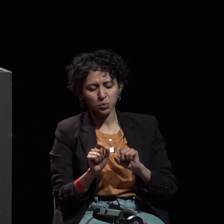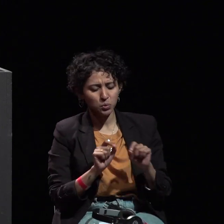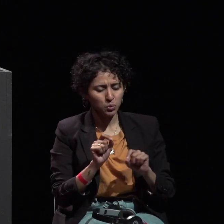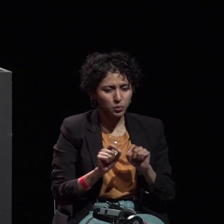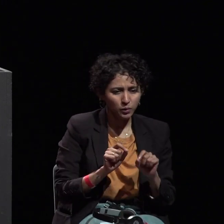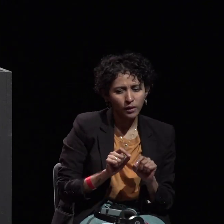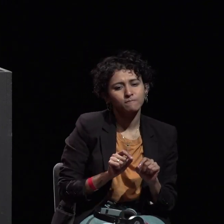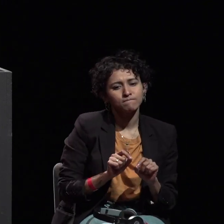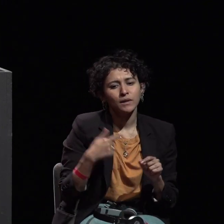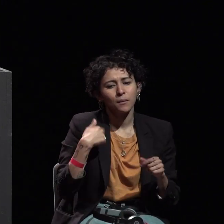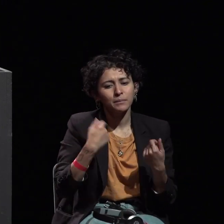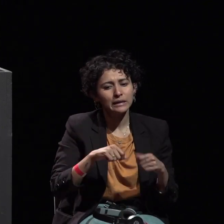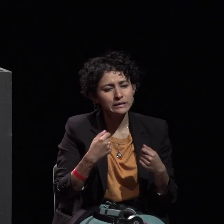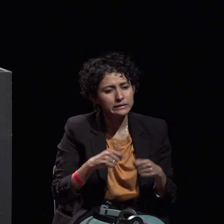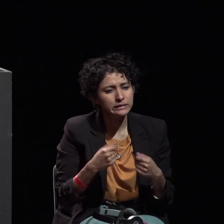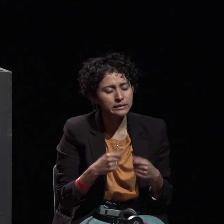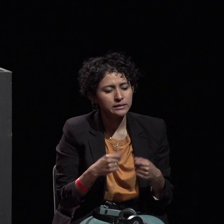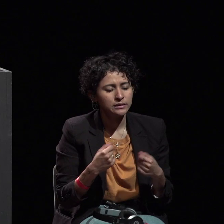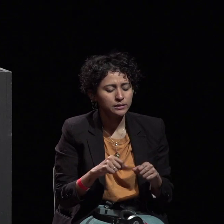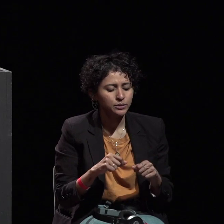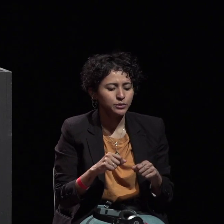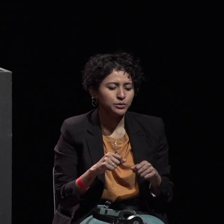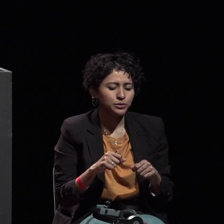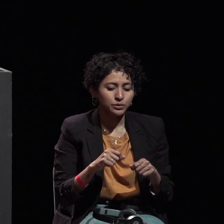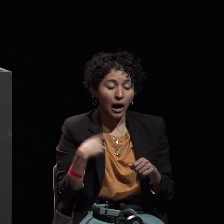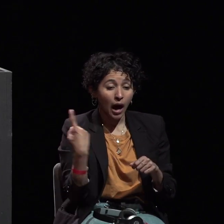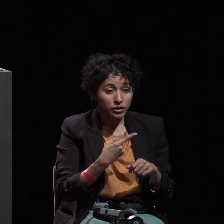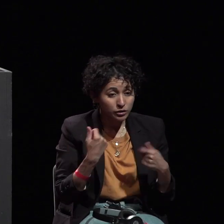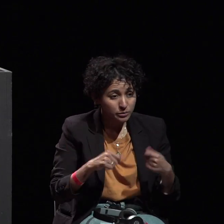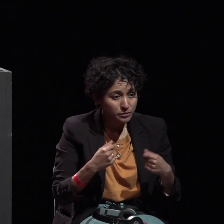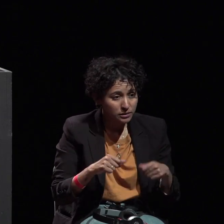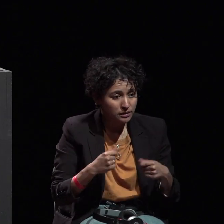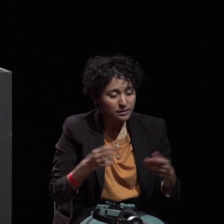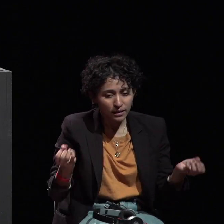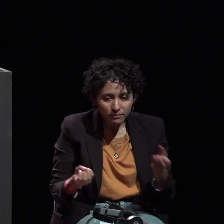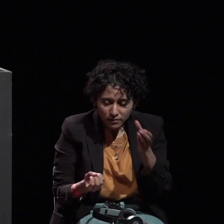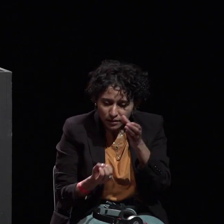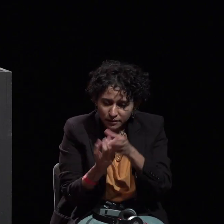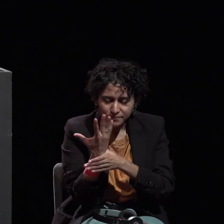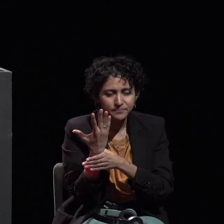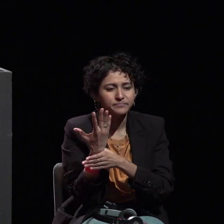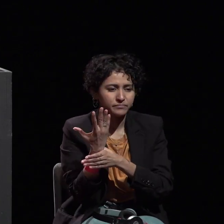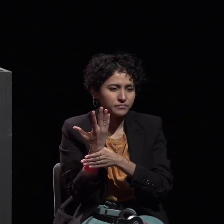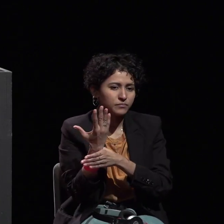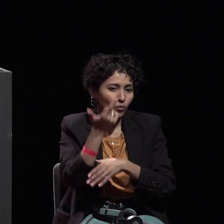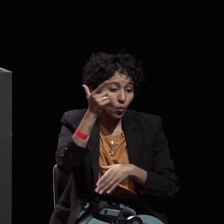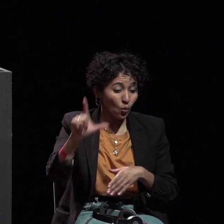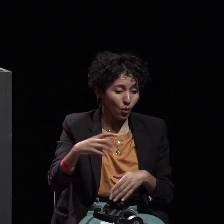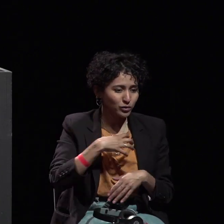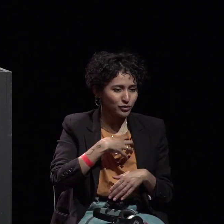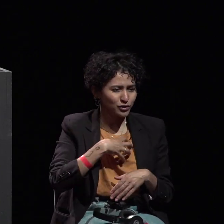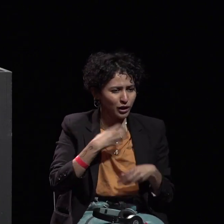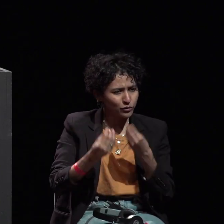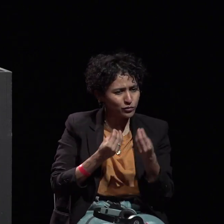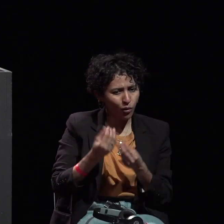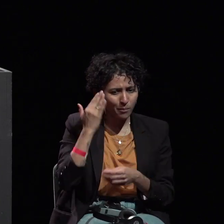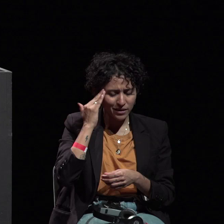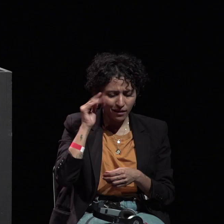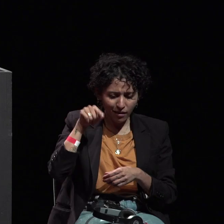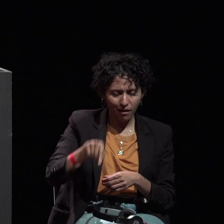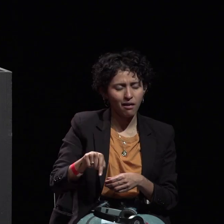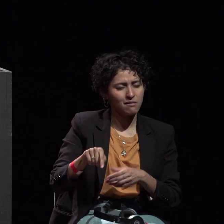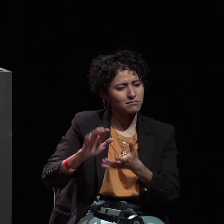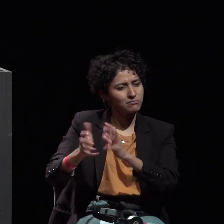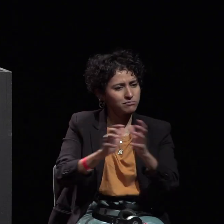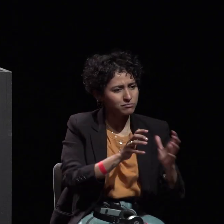produzir condições para a emancipação conceitual e ontológica de coletivos não ocidentais. Para que esse programa seja explorado em sua